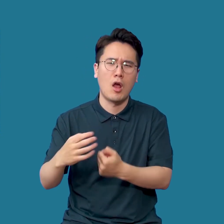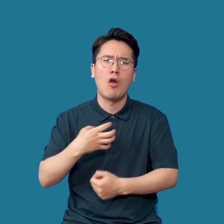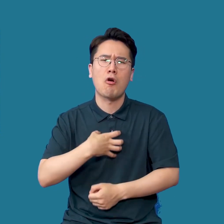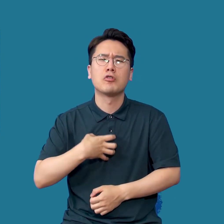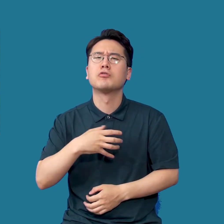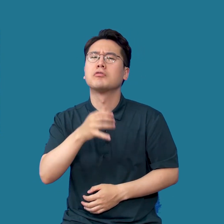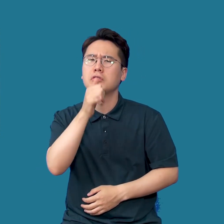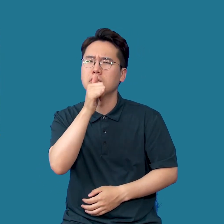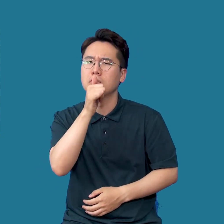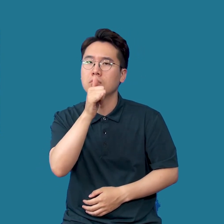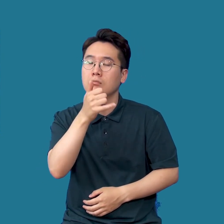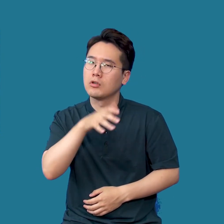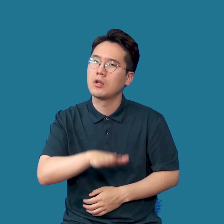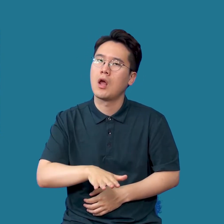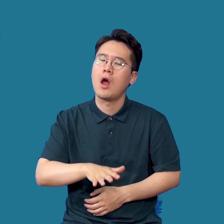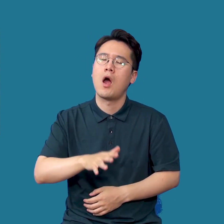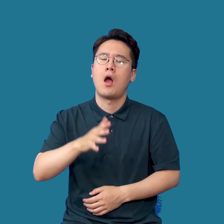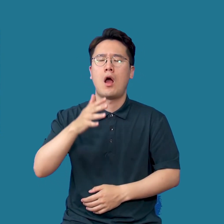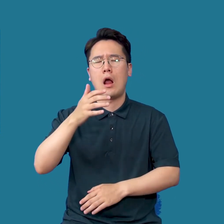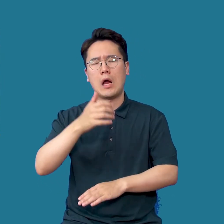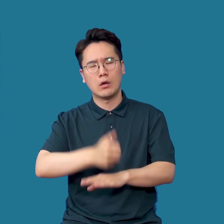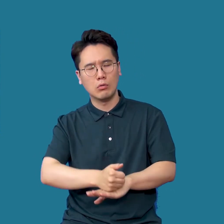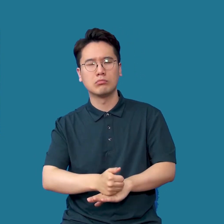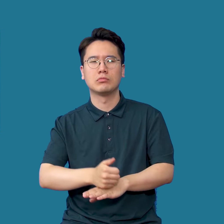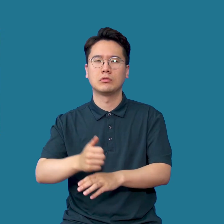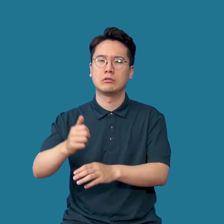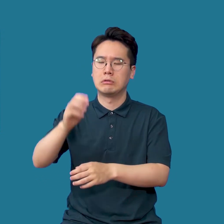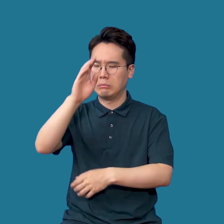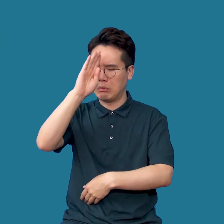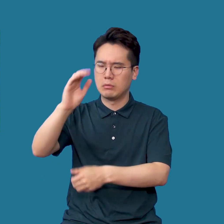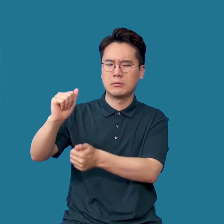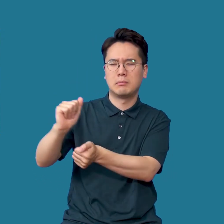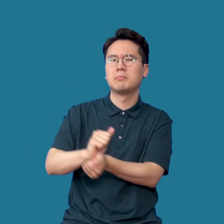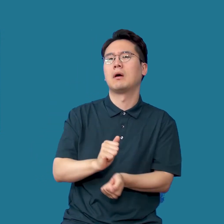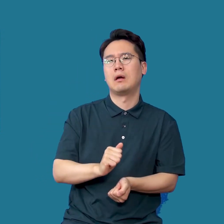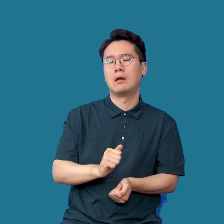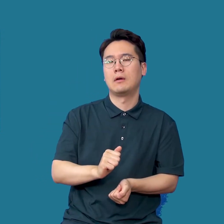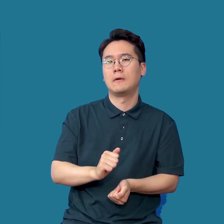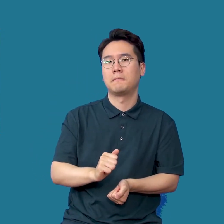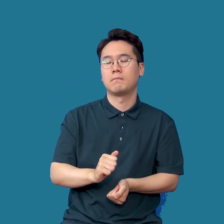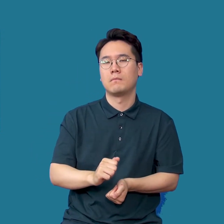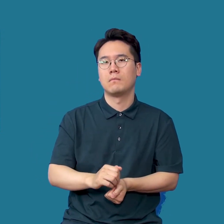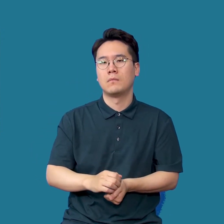그런데 드디어 전염이 된 것입니다. 이제 어떻게 해야 되나?